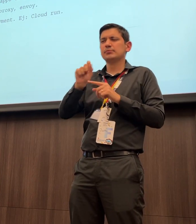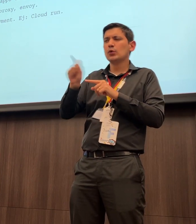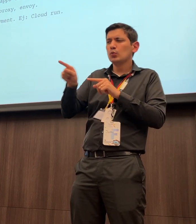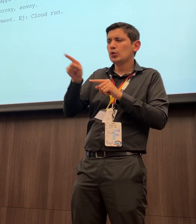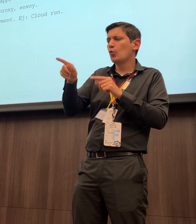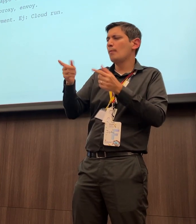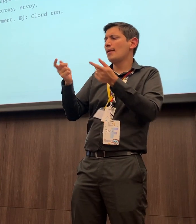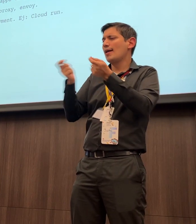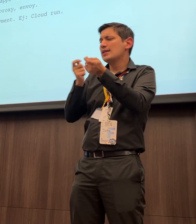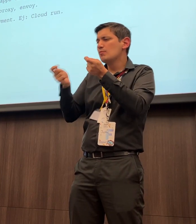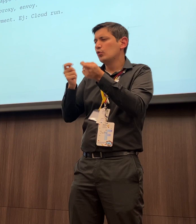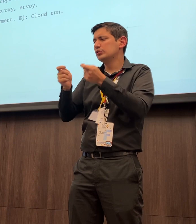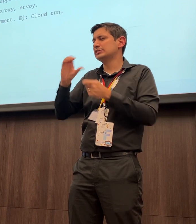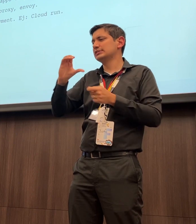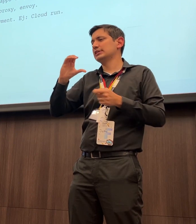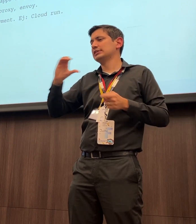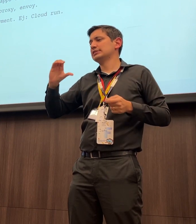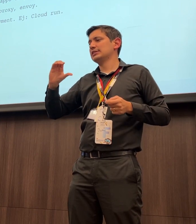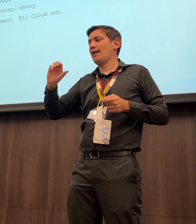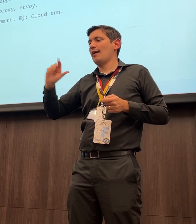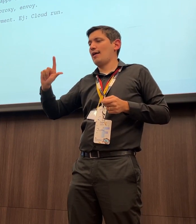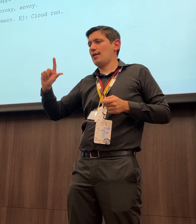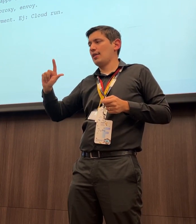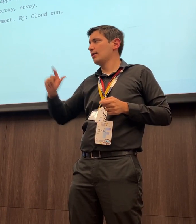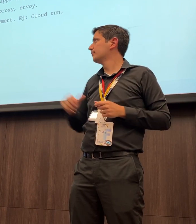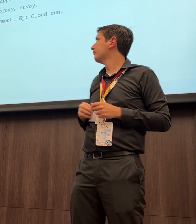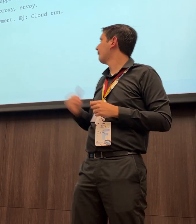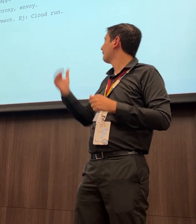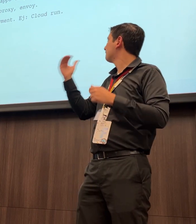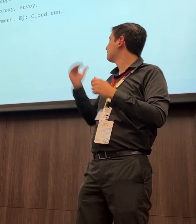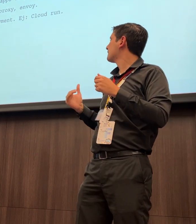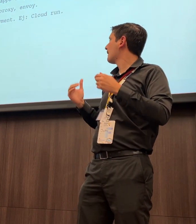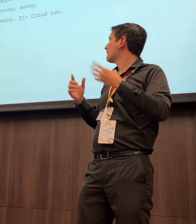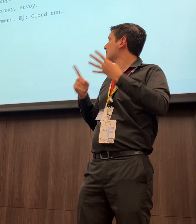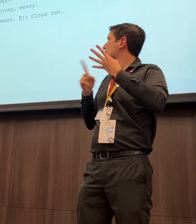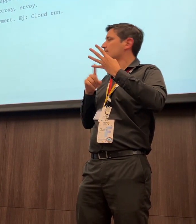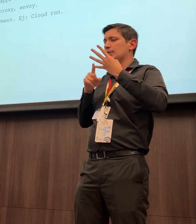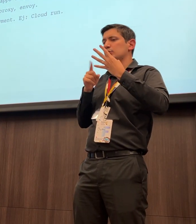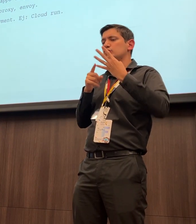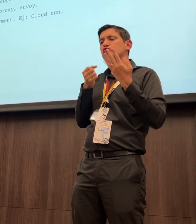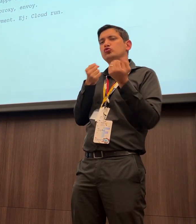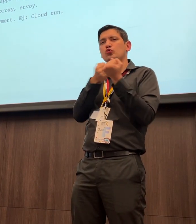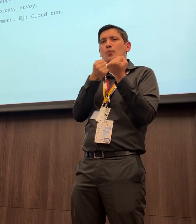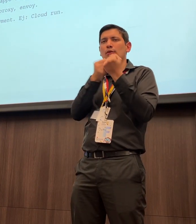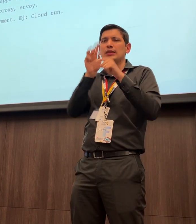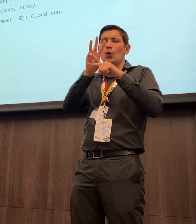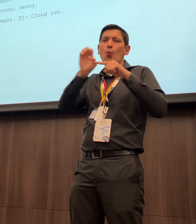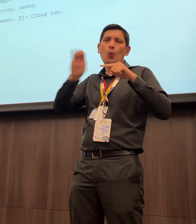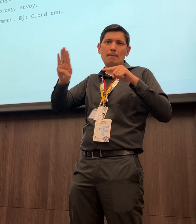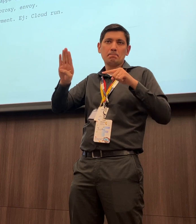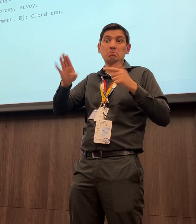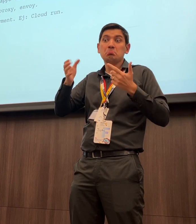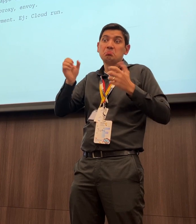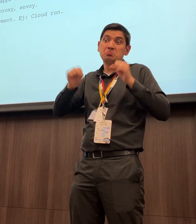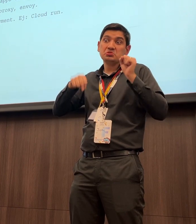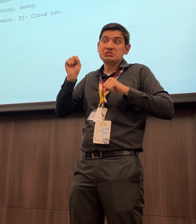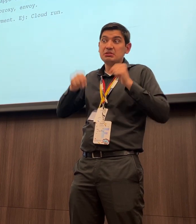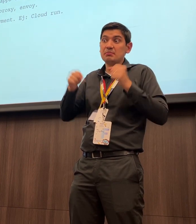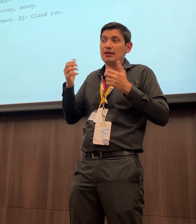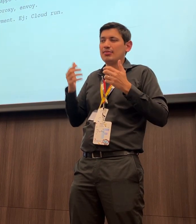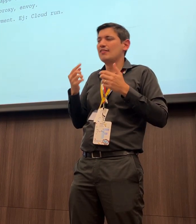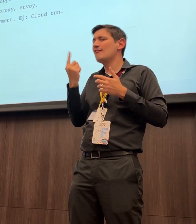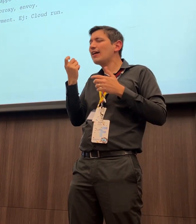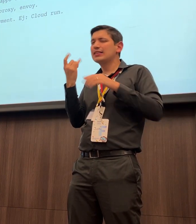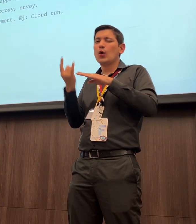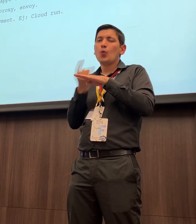un mecanismo de SSL. Después, el soporte para web, esto es algo que no mencioné, pero bueno, capaz que es también un poco debido a la falta